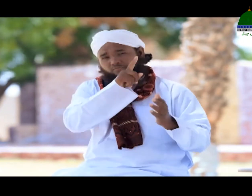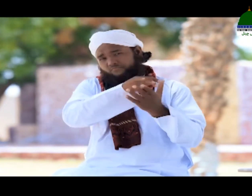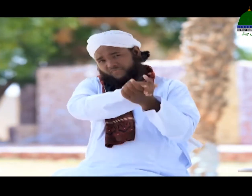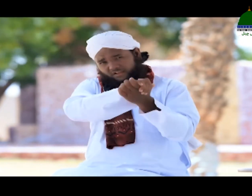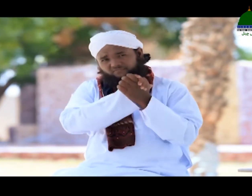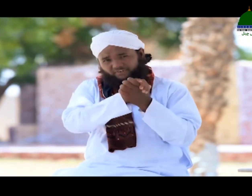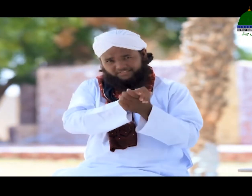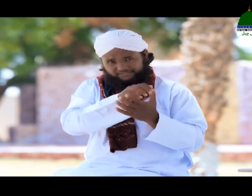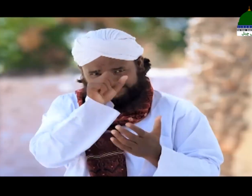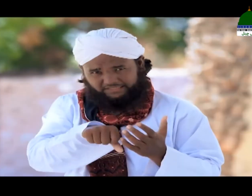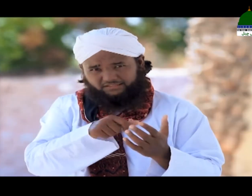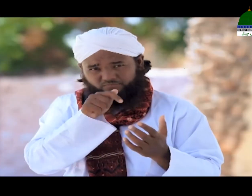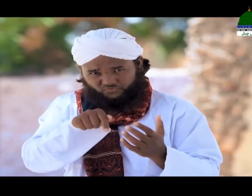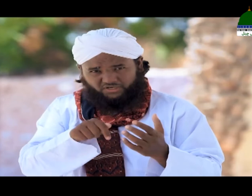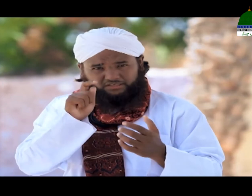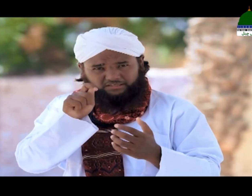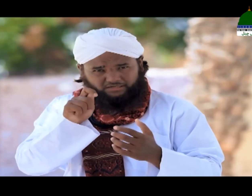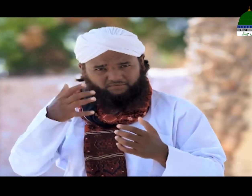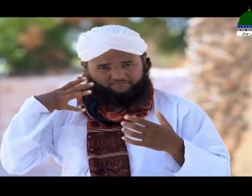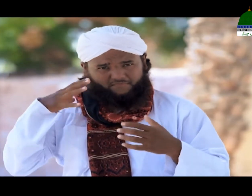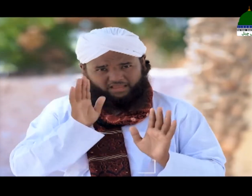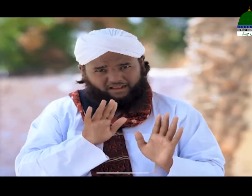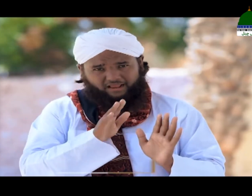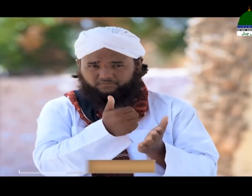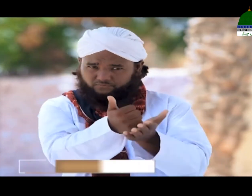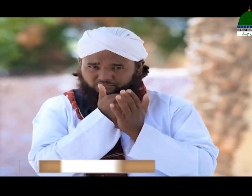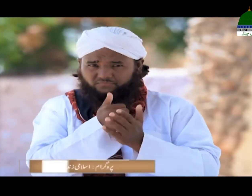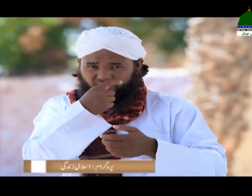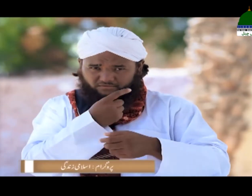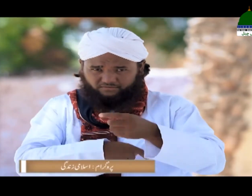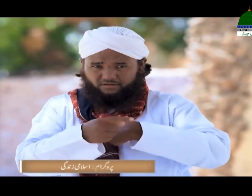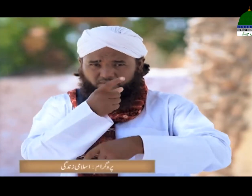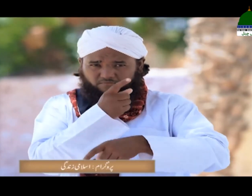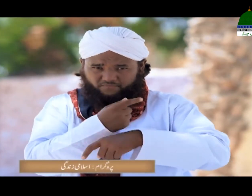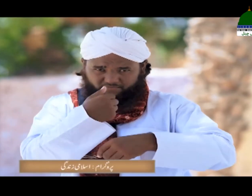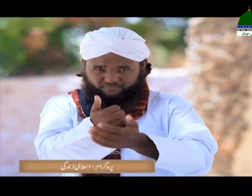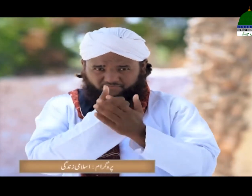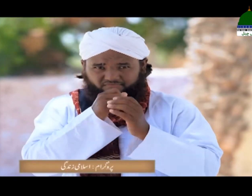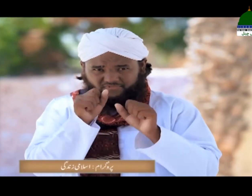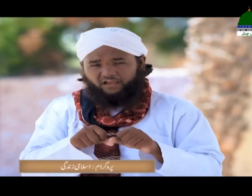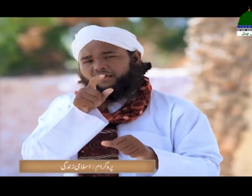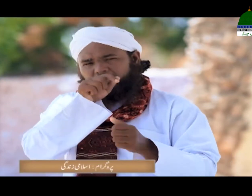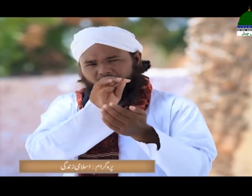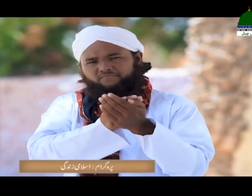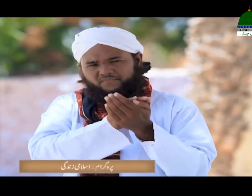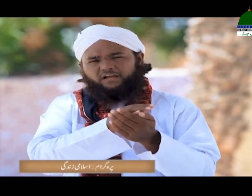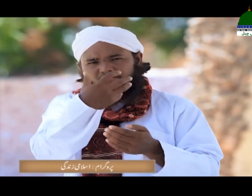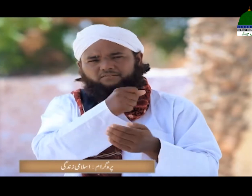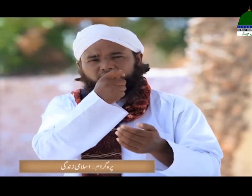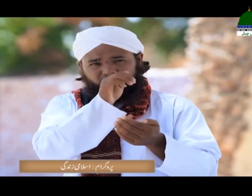وعدہ کر رکھا ہے کہ مجھے اس مزدوری کا اچھا بدلہ دے گا۔ میری اجرت اس مالک کے پاس جمع ہو رہی ہے۔ فاقوں